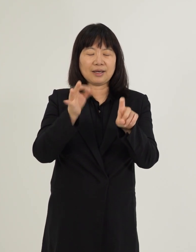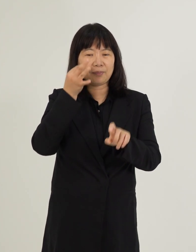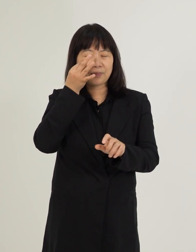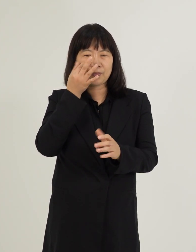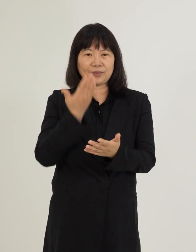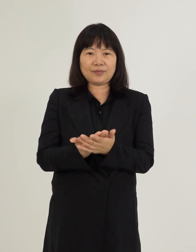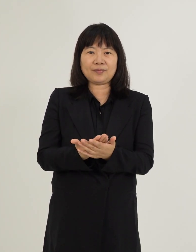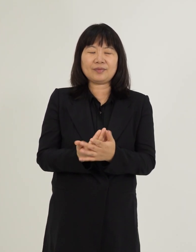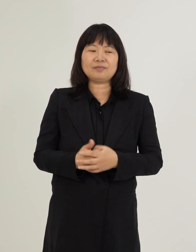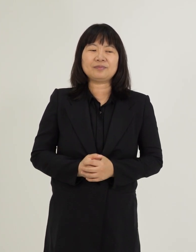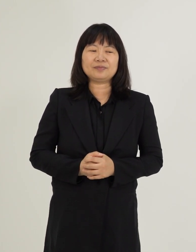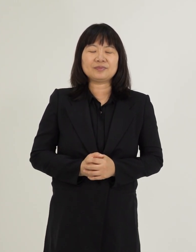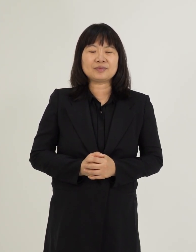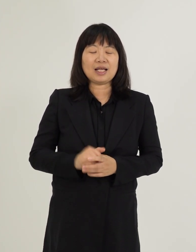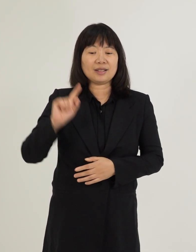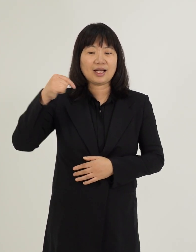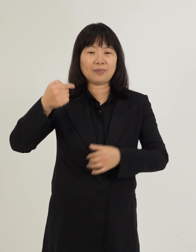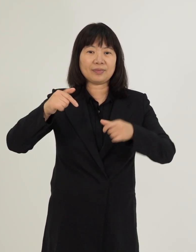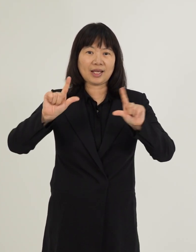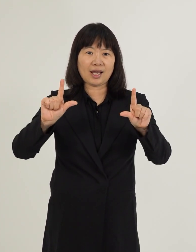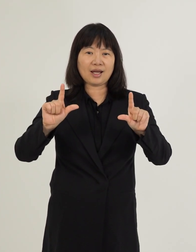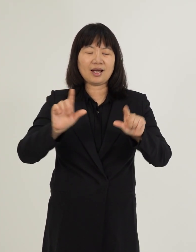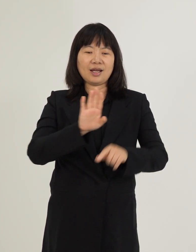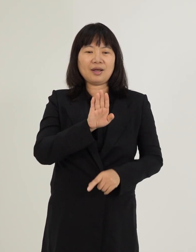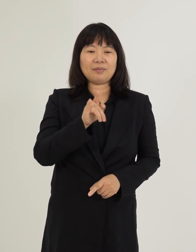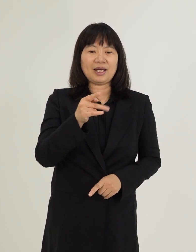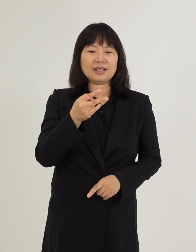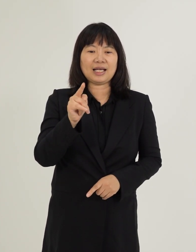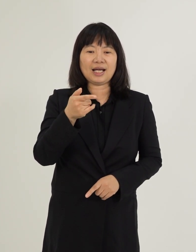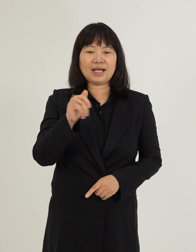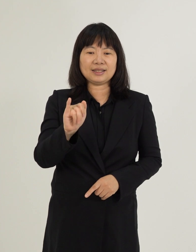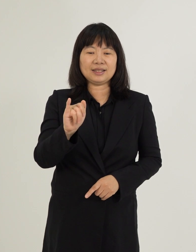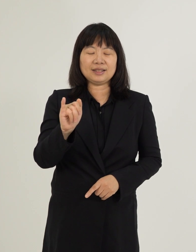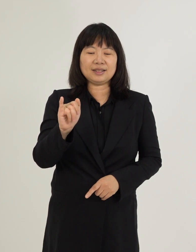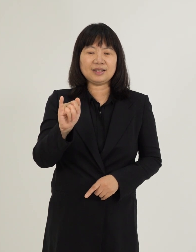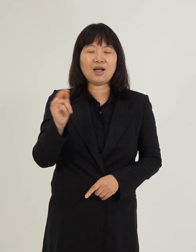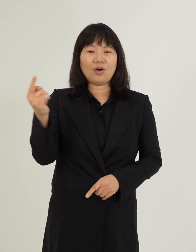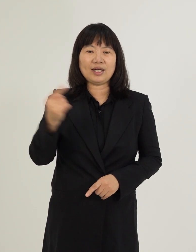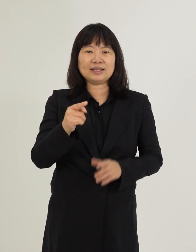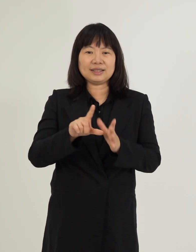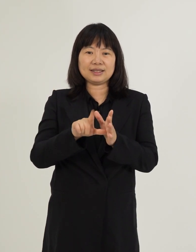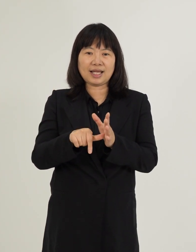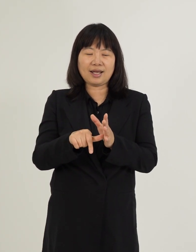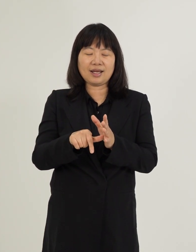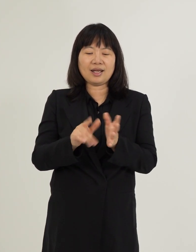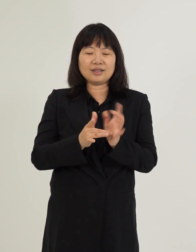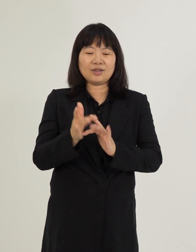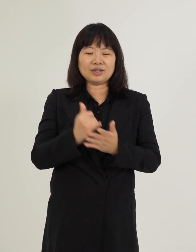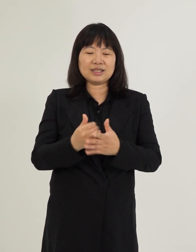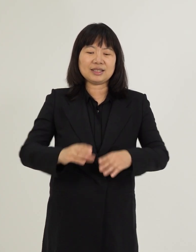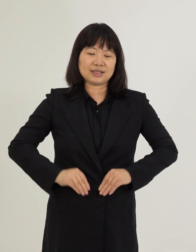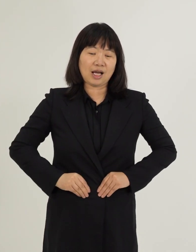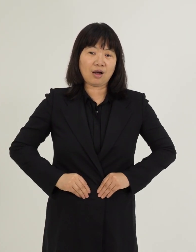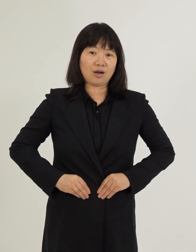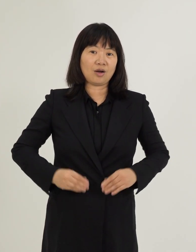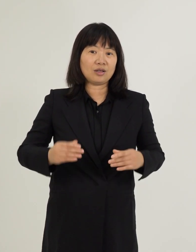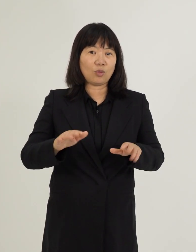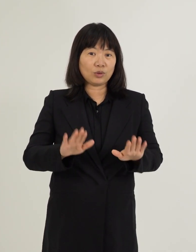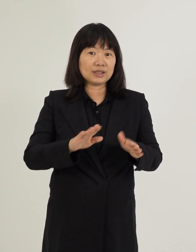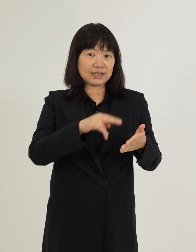띄워주세요. 이튿날 그들이 베다니에서 나왔을 때에 예수께서 시장하신지라. 같은